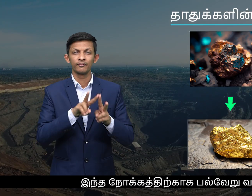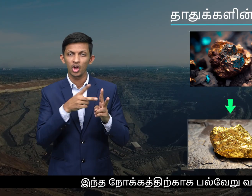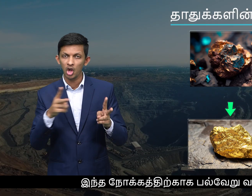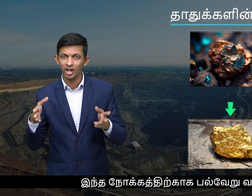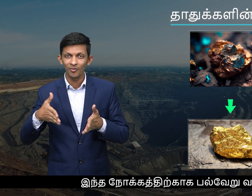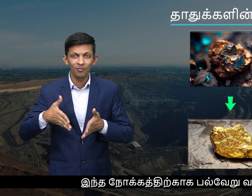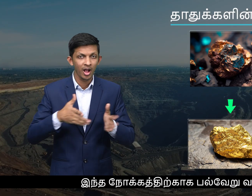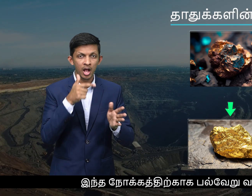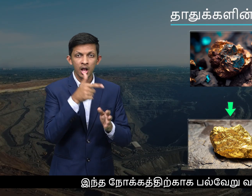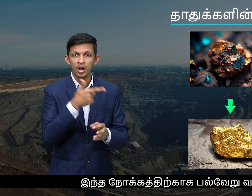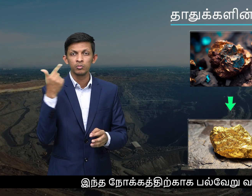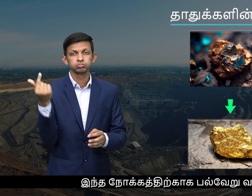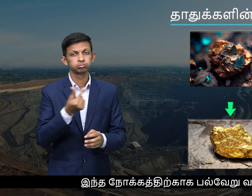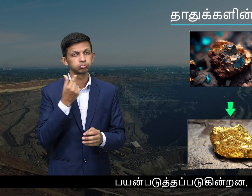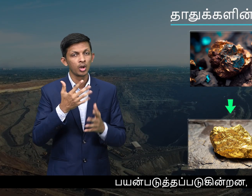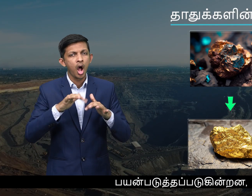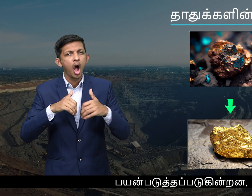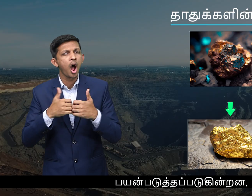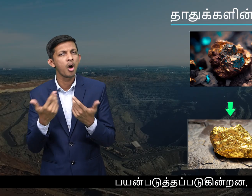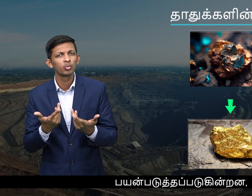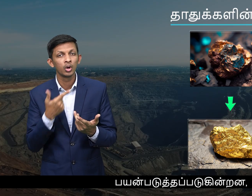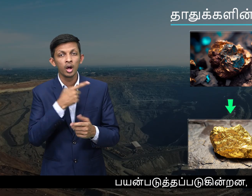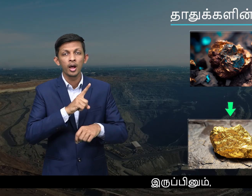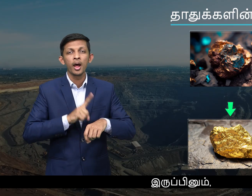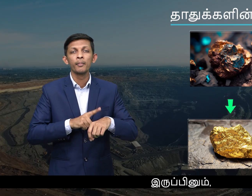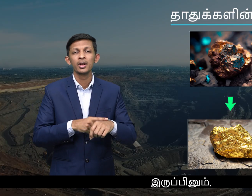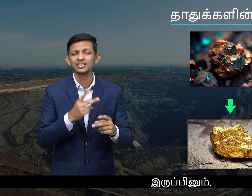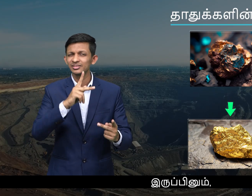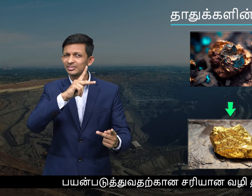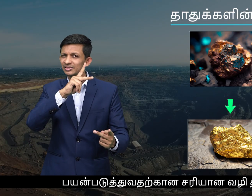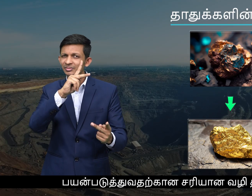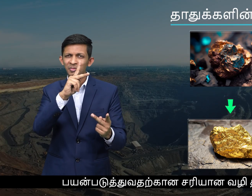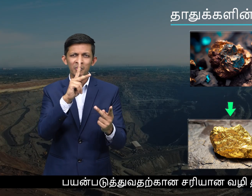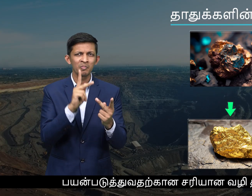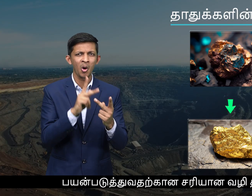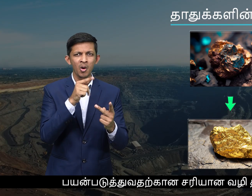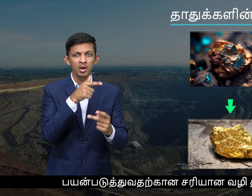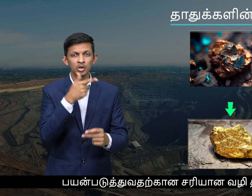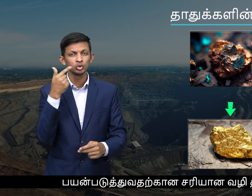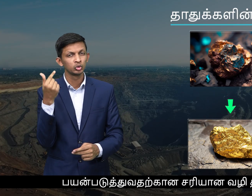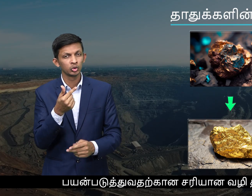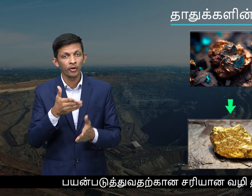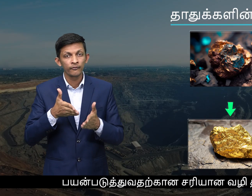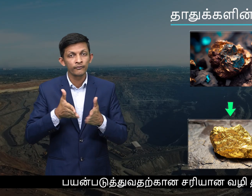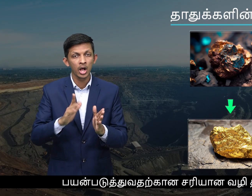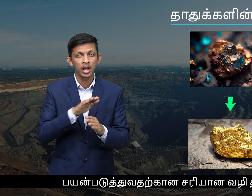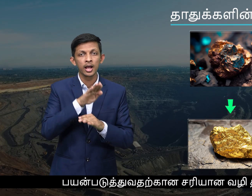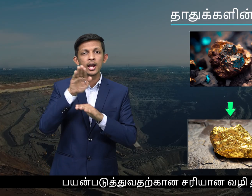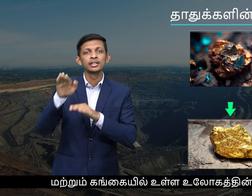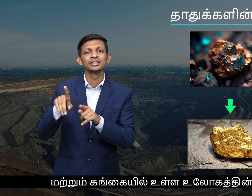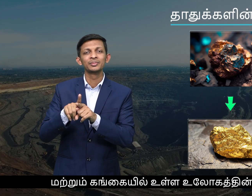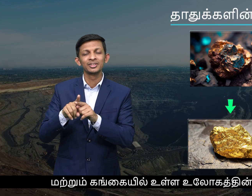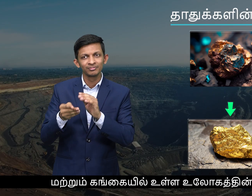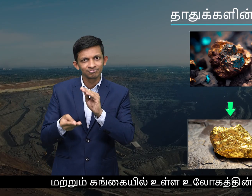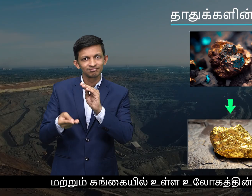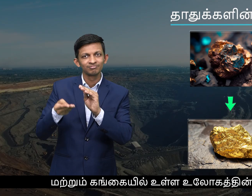இந்த நோக்கத்திற்காக பல்வேறு வழிகள் பயன்படுத்தப்படுகின்றன. இருப்பினும் பயன்படுத்துவதற்கான சரியான வழி தாதுக்கள்